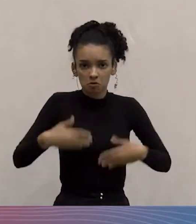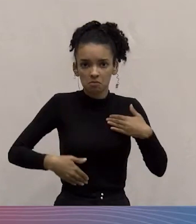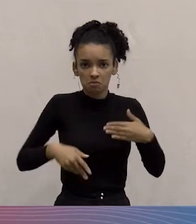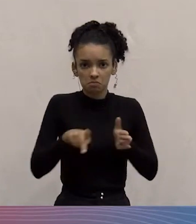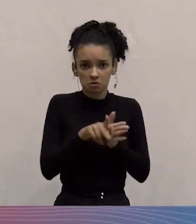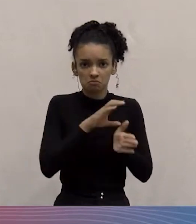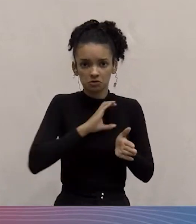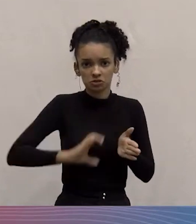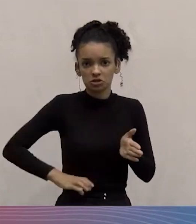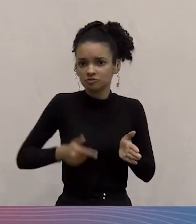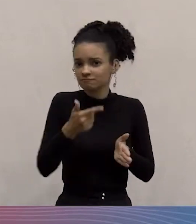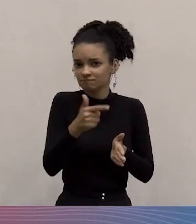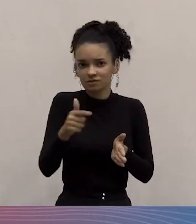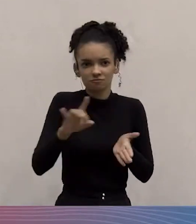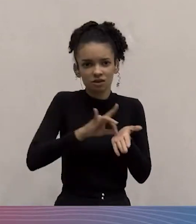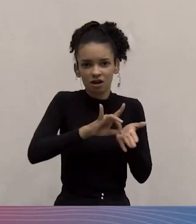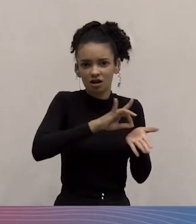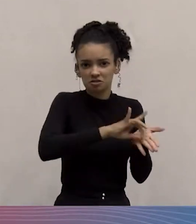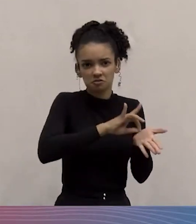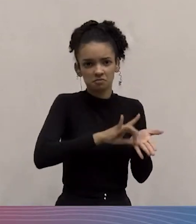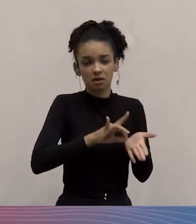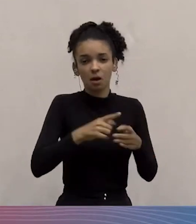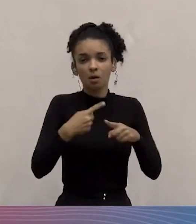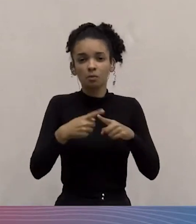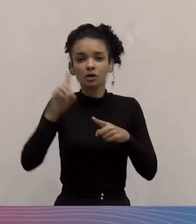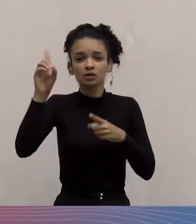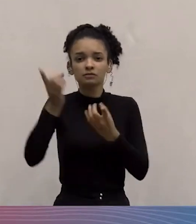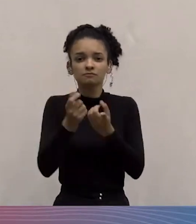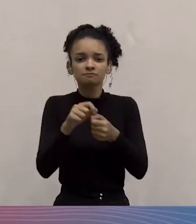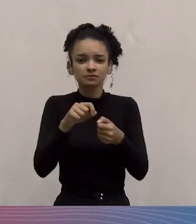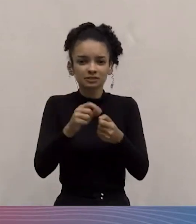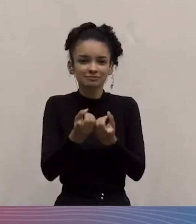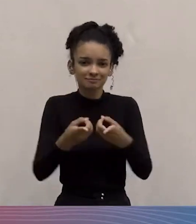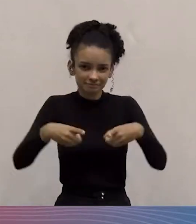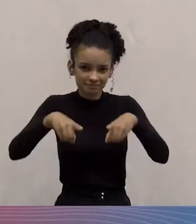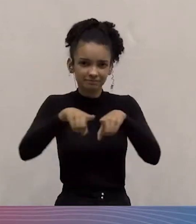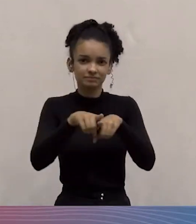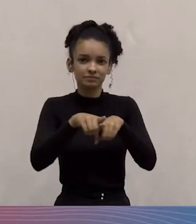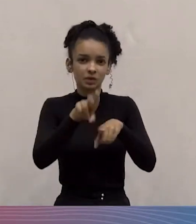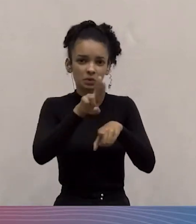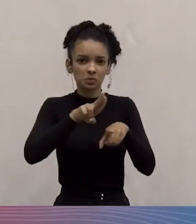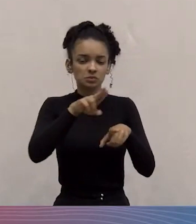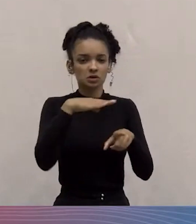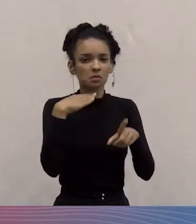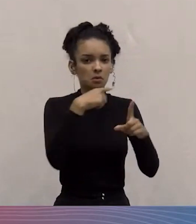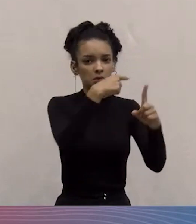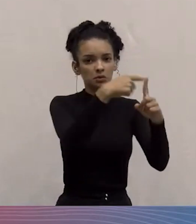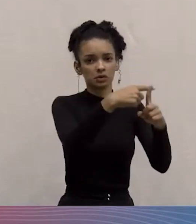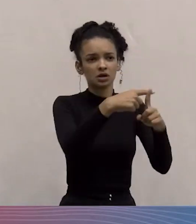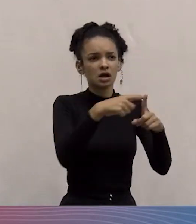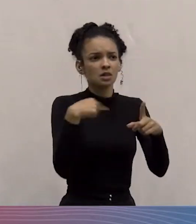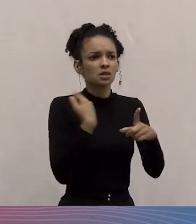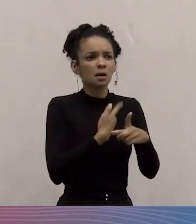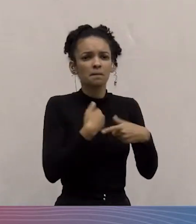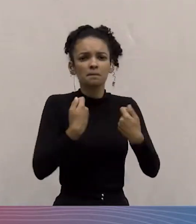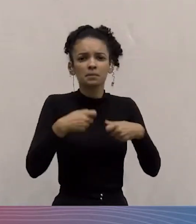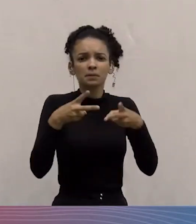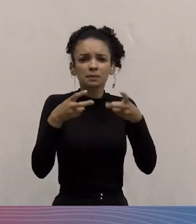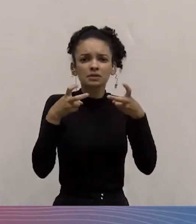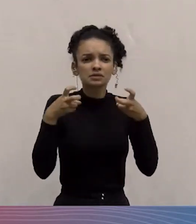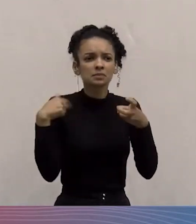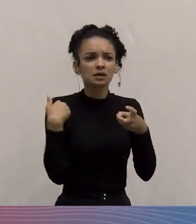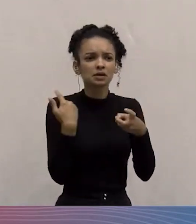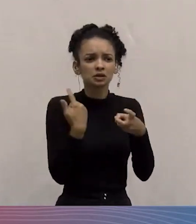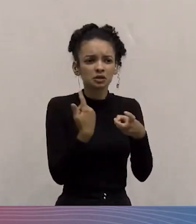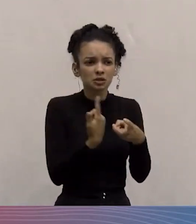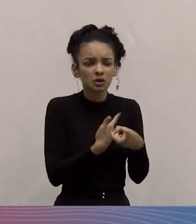inimizade, pois fomos reconciliados pela sua morte na cruz. Devemos perceber, irmãos, que todos